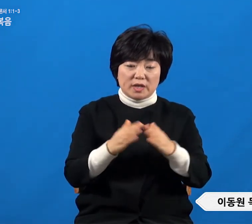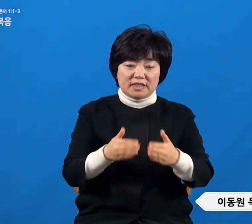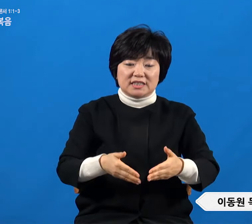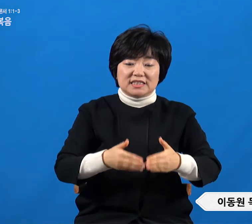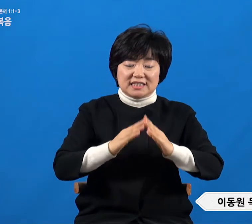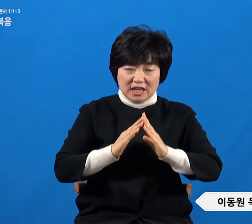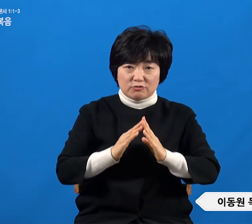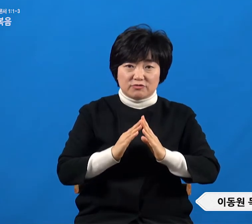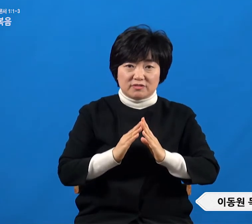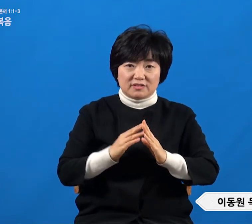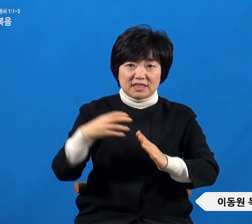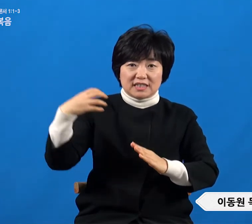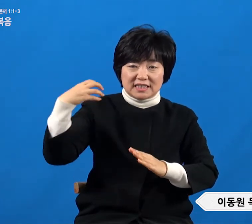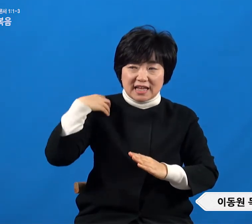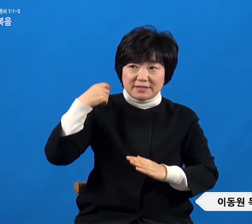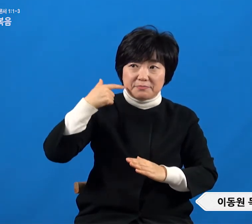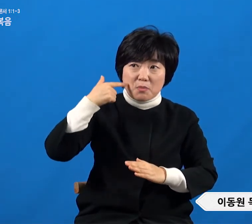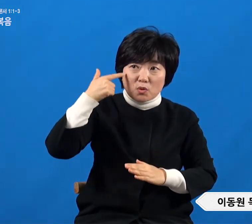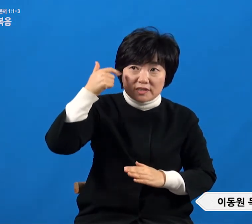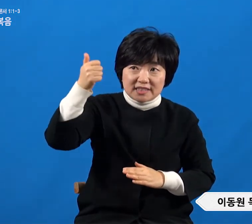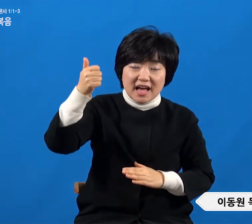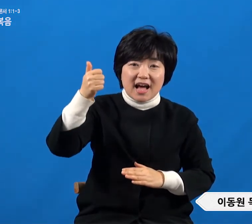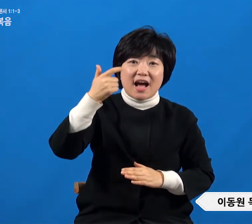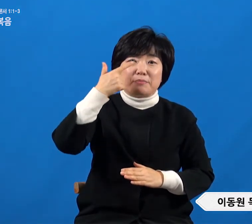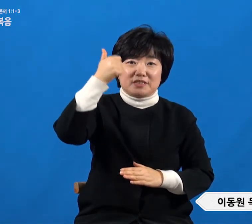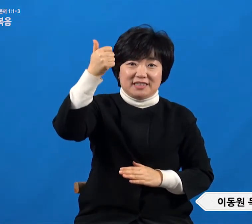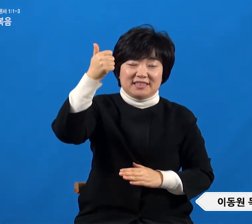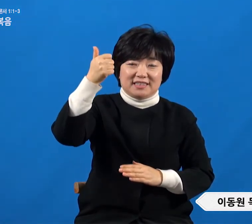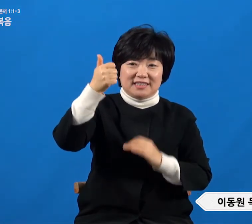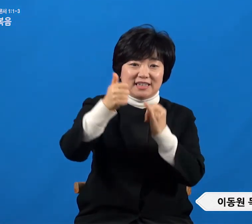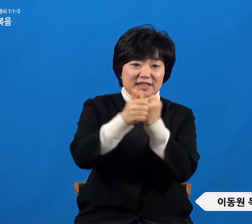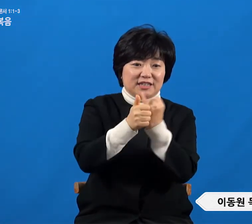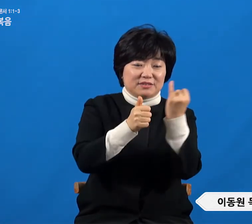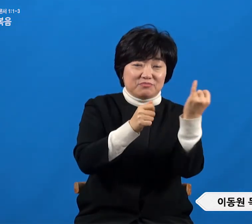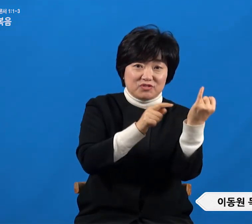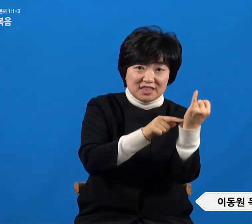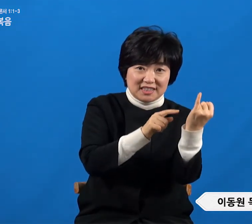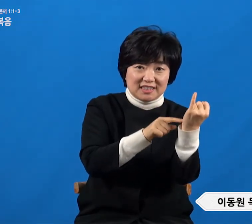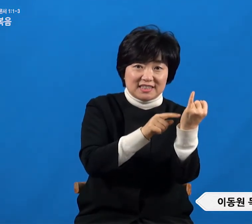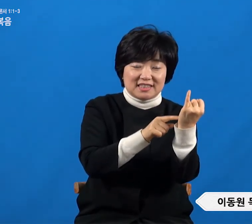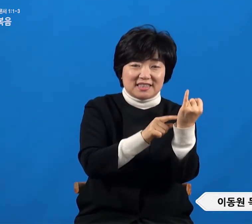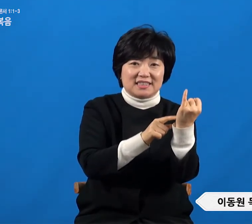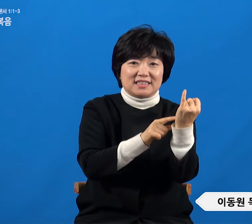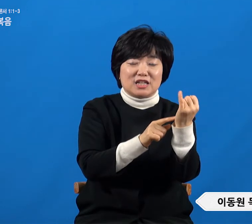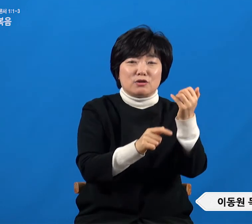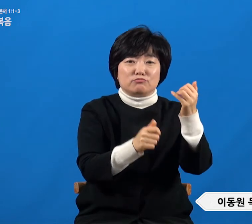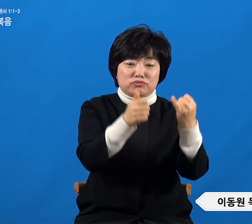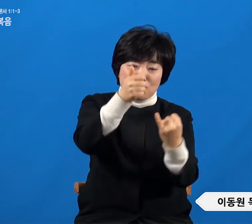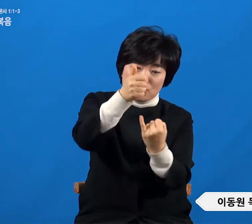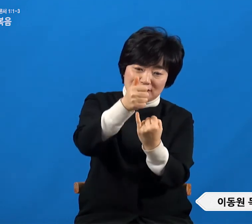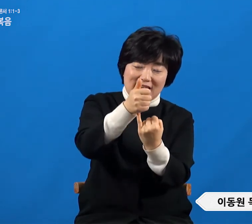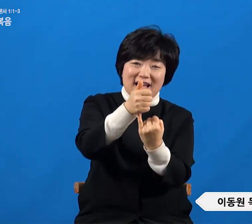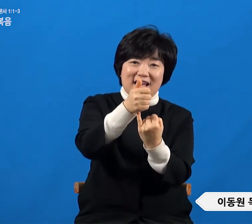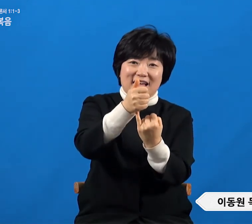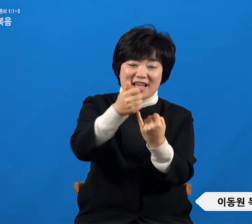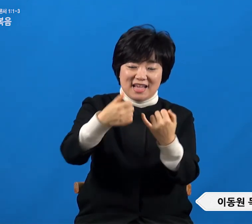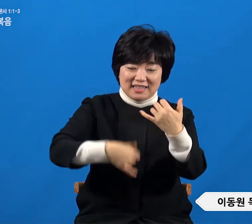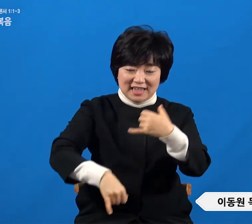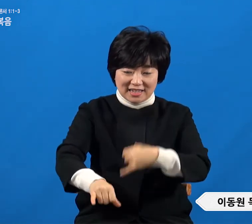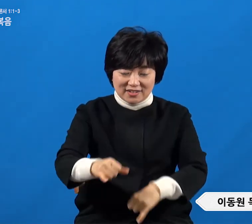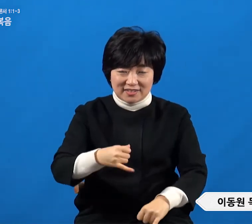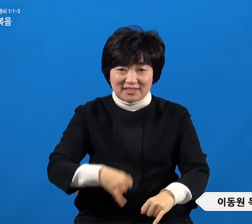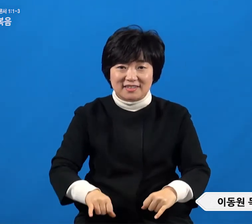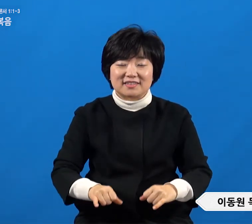가정교회의 담임 목사님은 아버지, 그리고 어머님은 이 가정교회의 부목사님, 그리고 자녀들은